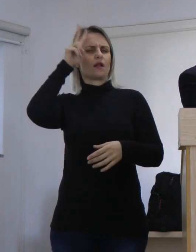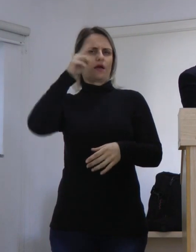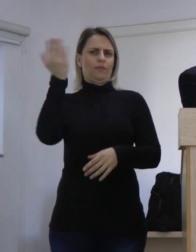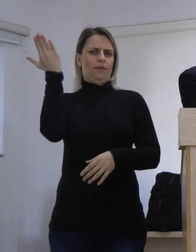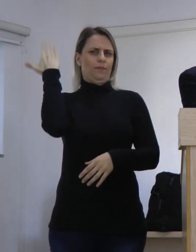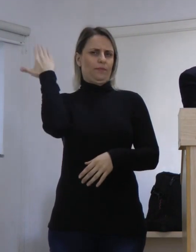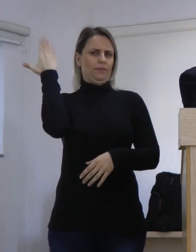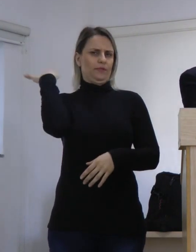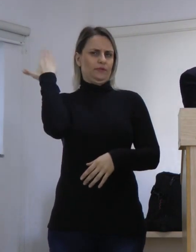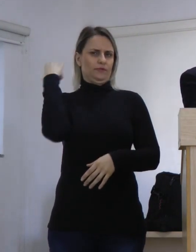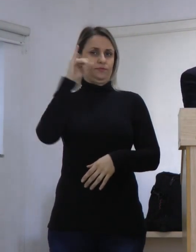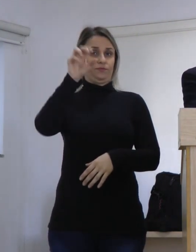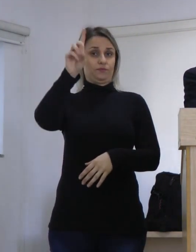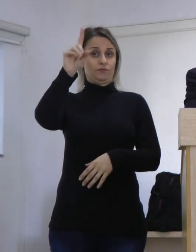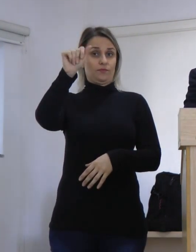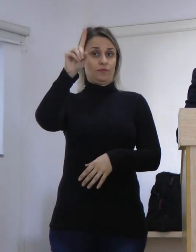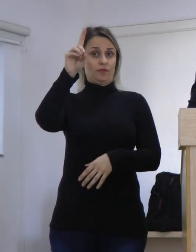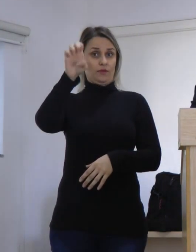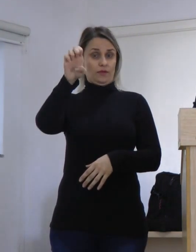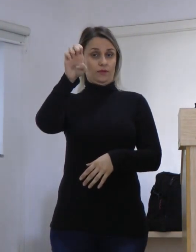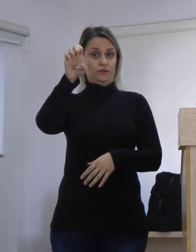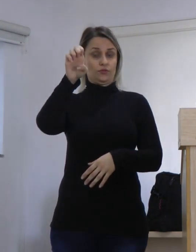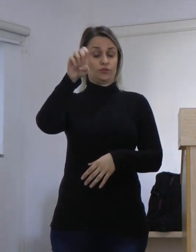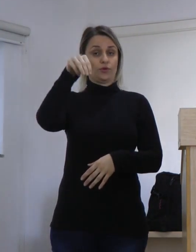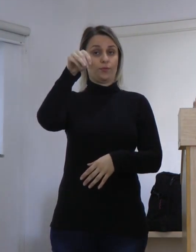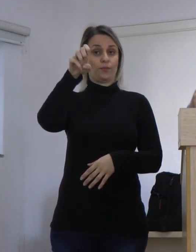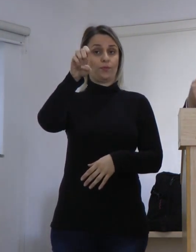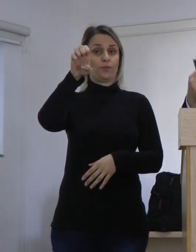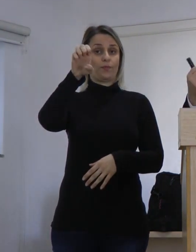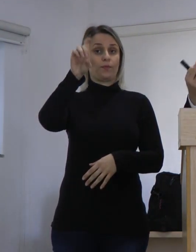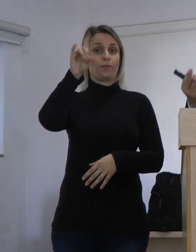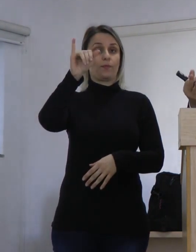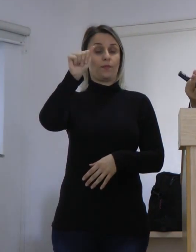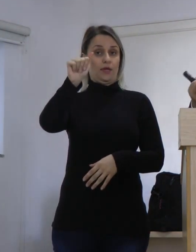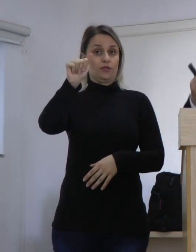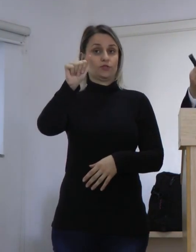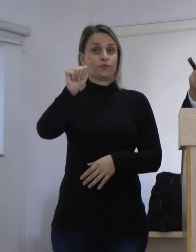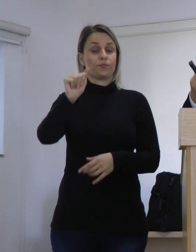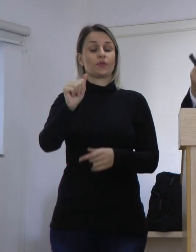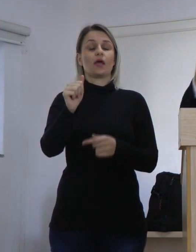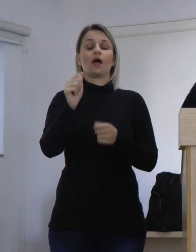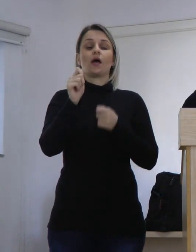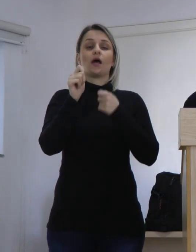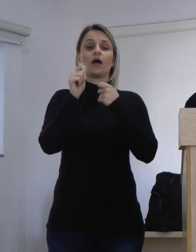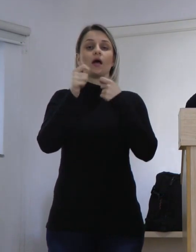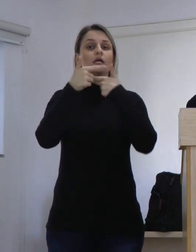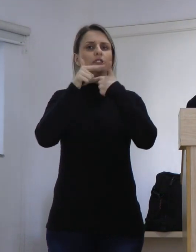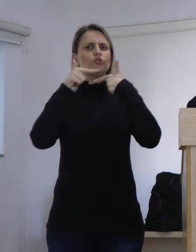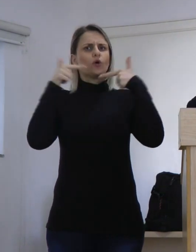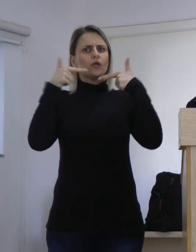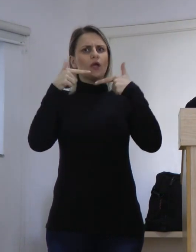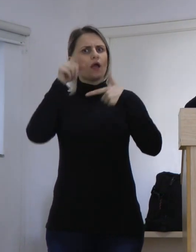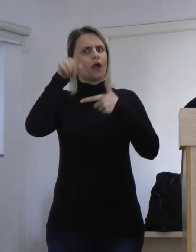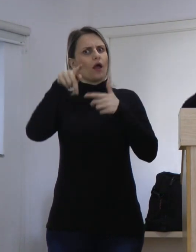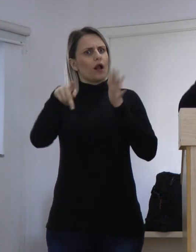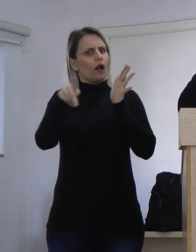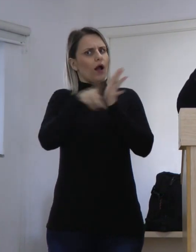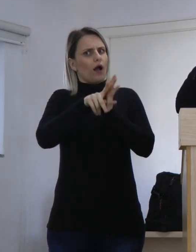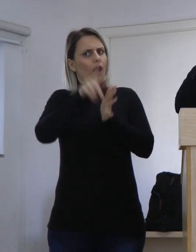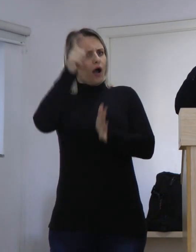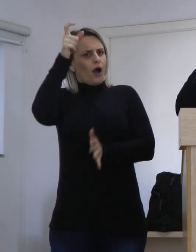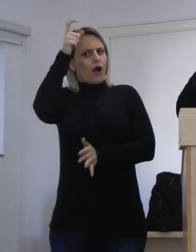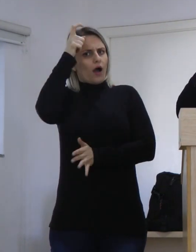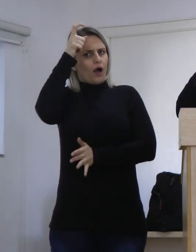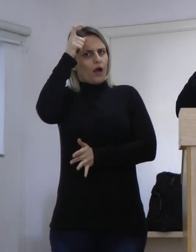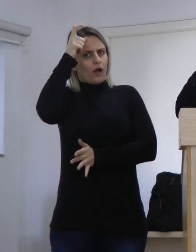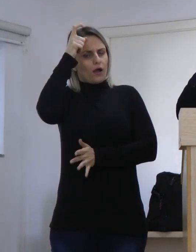considerado demoníaco? Quem assistiu ao filme O Nome da Rosa ou leu o livro de Umberto Eco? Não é?